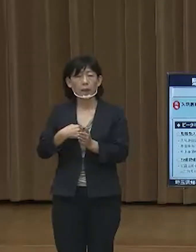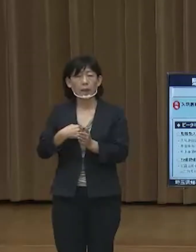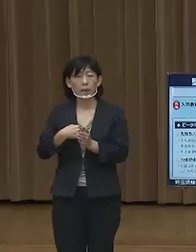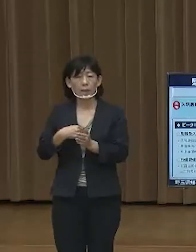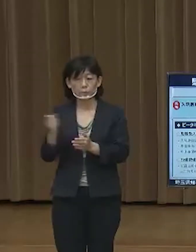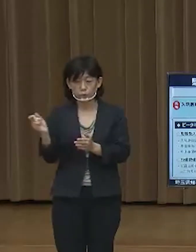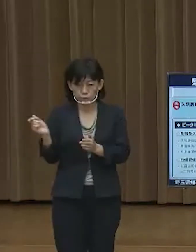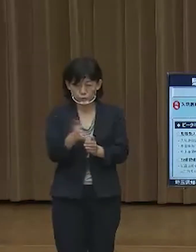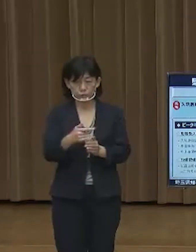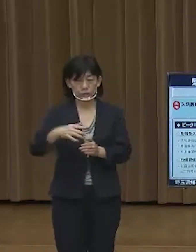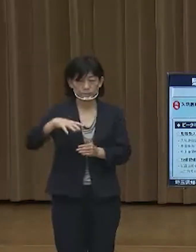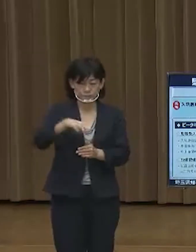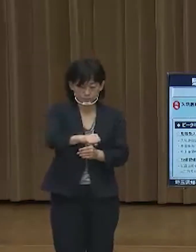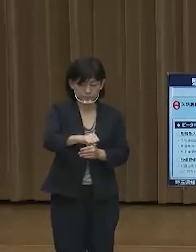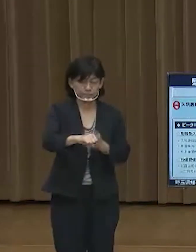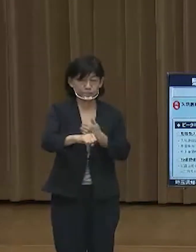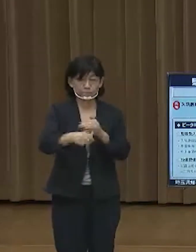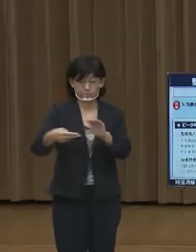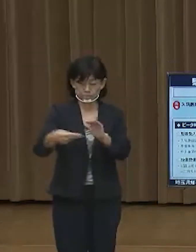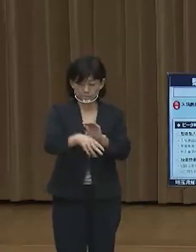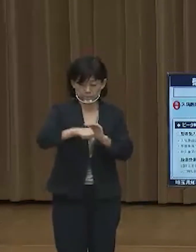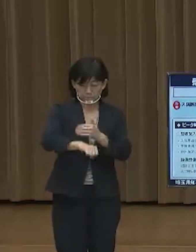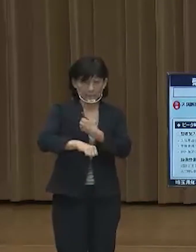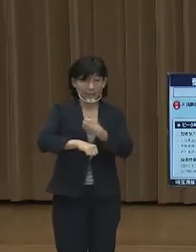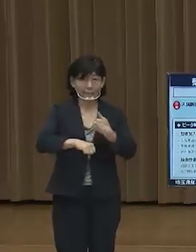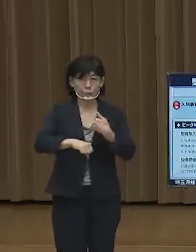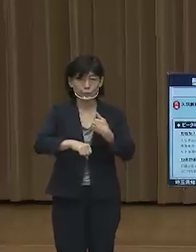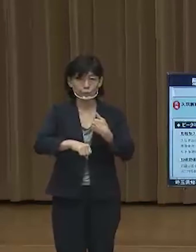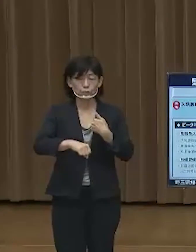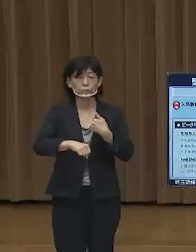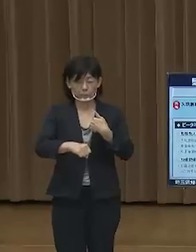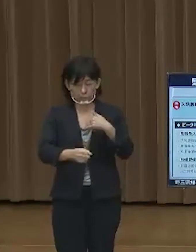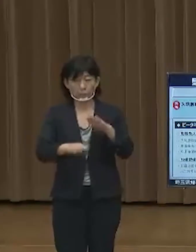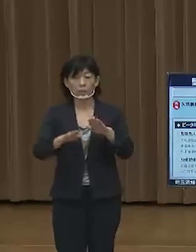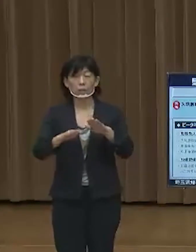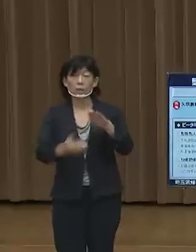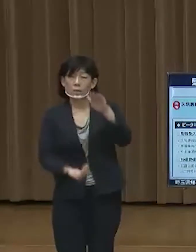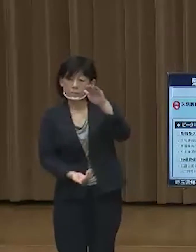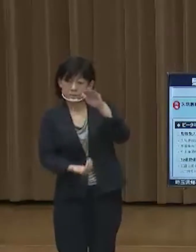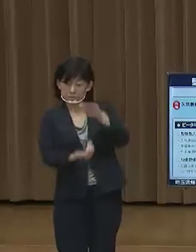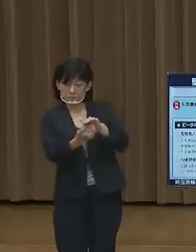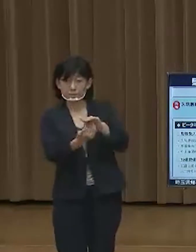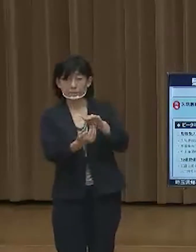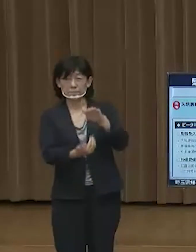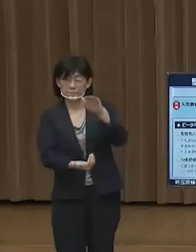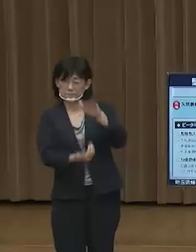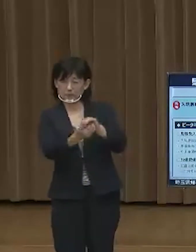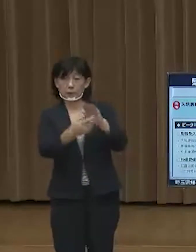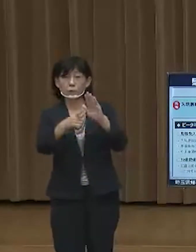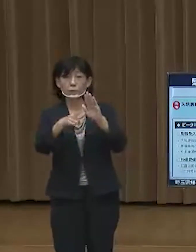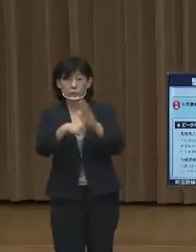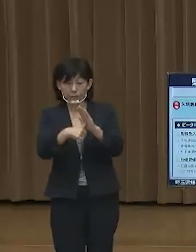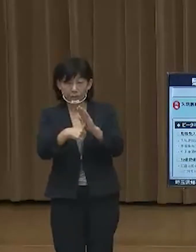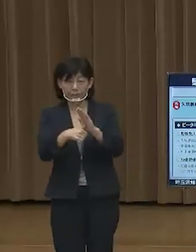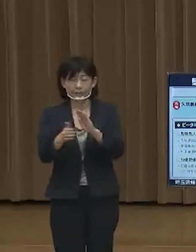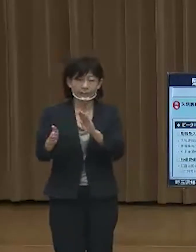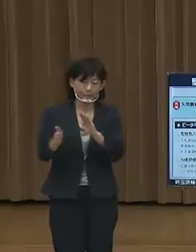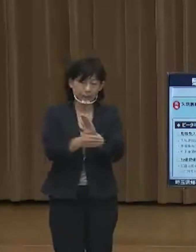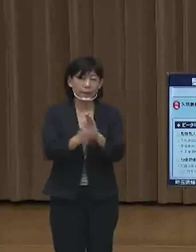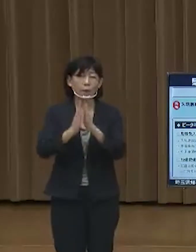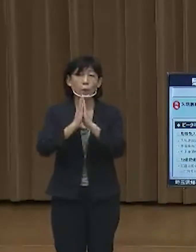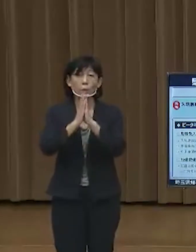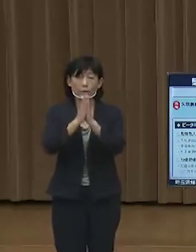ぐにでも入れる。しかしながらこれはフェーズ4の話なので、フェーズ4になってお願いしてから1週間後というところ